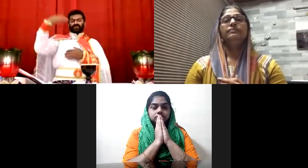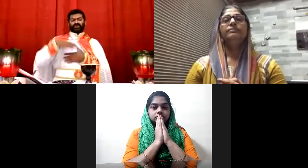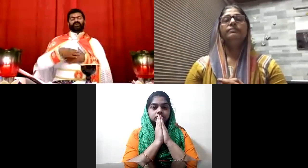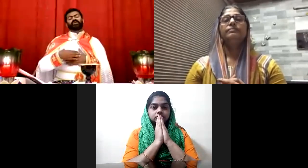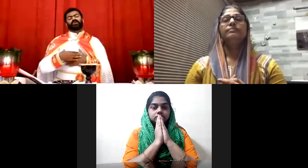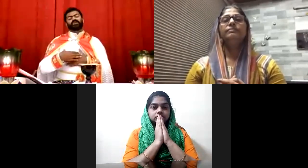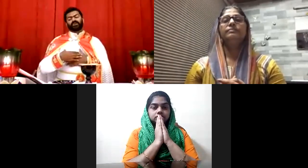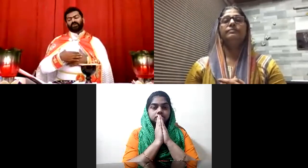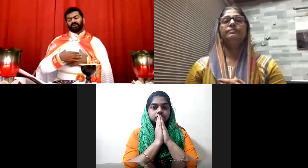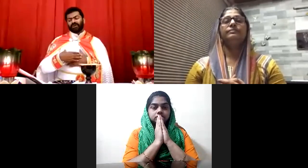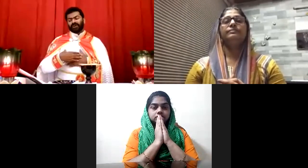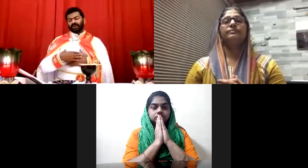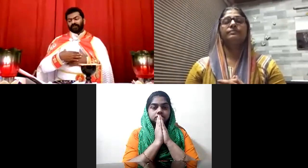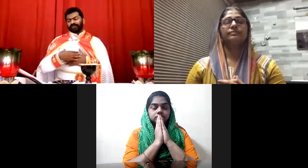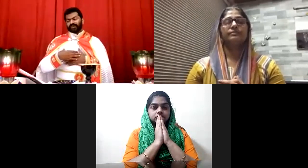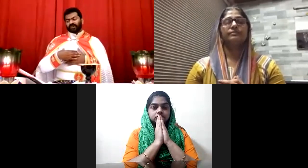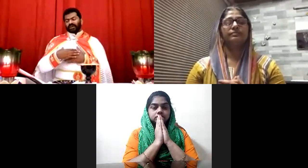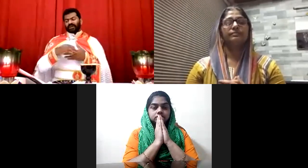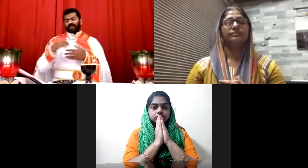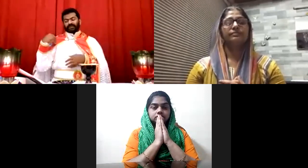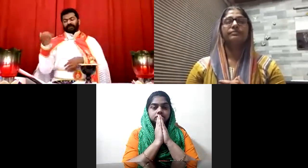ജീവിപ്പിക്കുകയും ചെയ്തു.